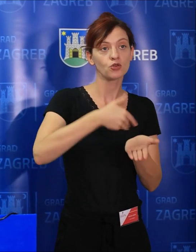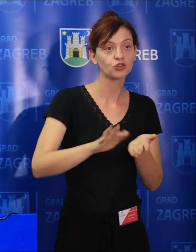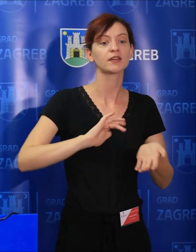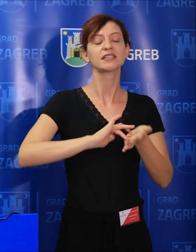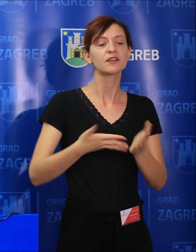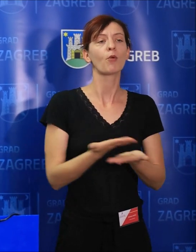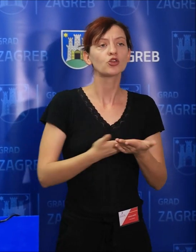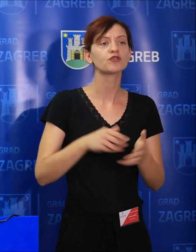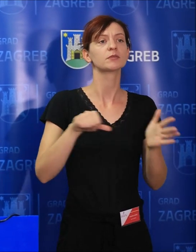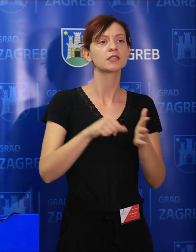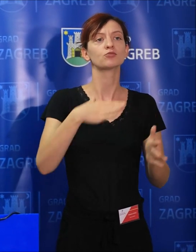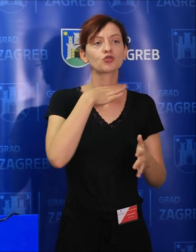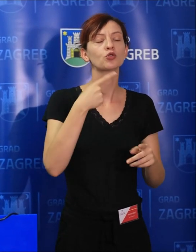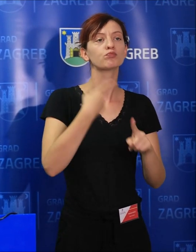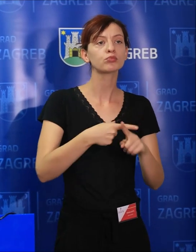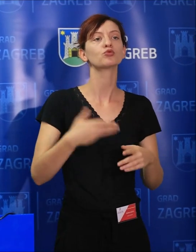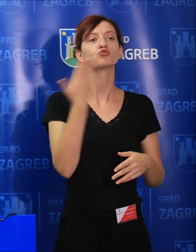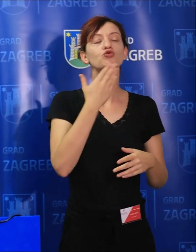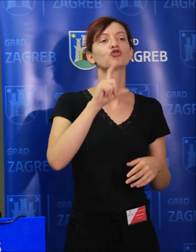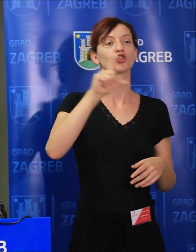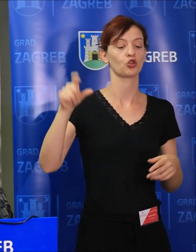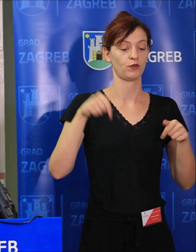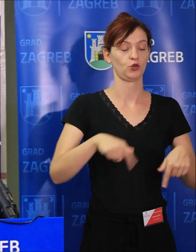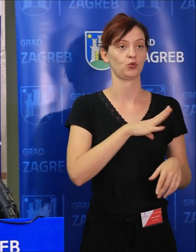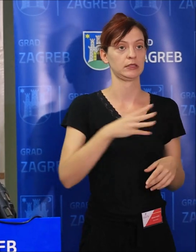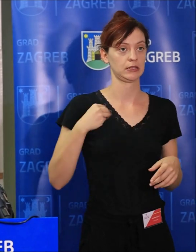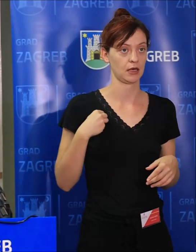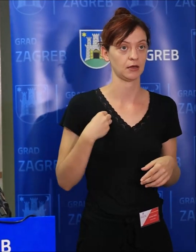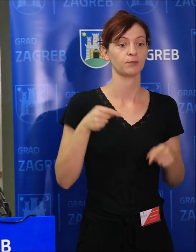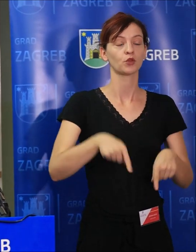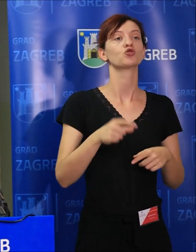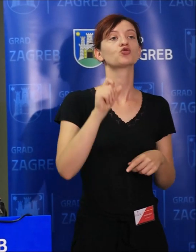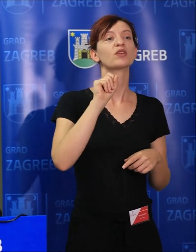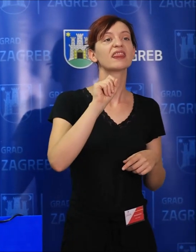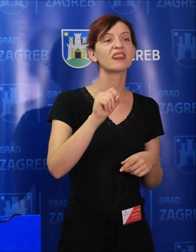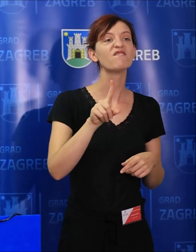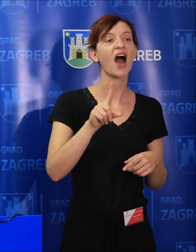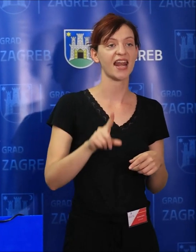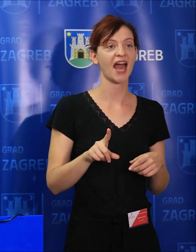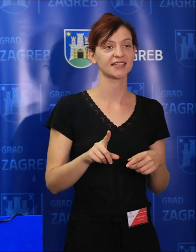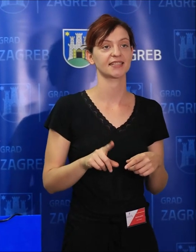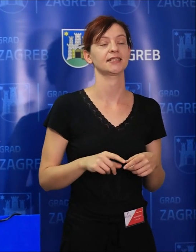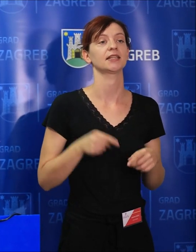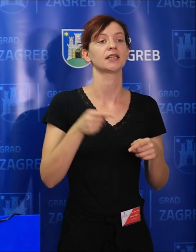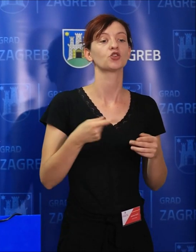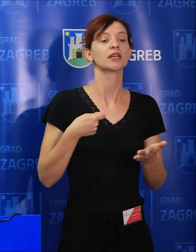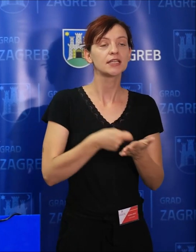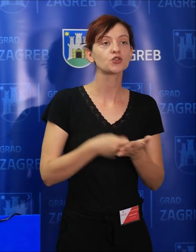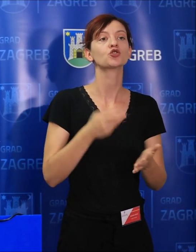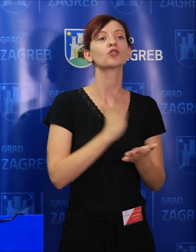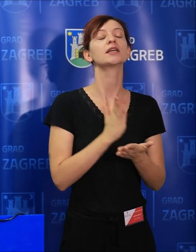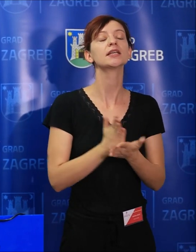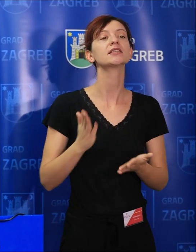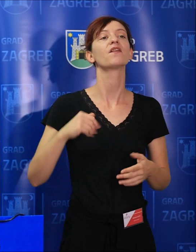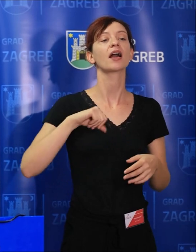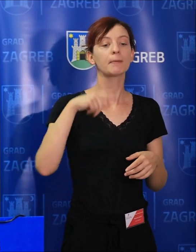srednjim školama i učeničkim domovima u gradu Zagrebu. To su takozvane dvanaestine, dakle iznosi koje grad Zagreb uplaćuje svaki mjesec,